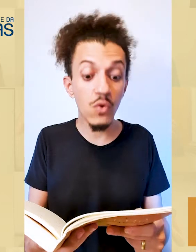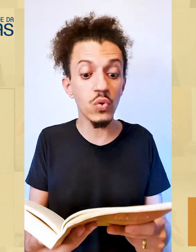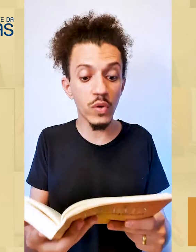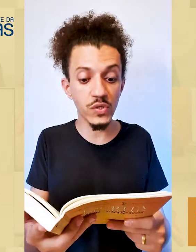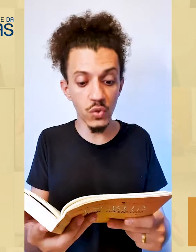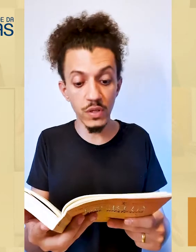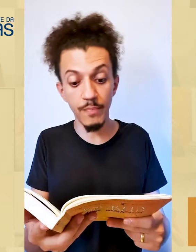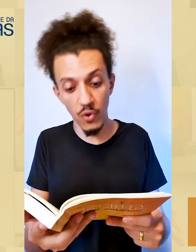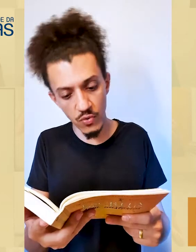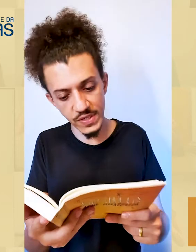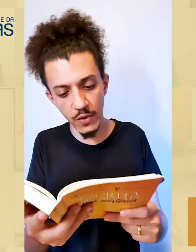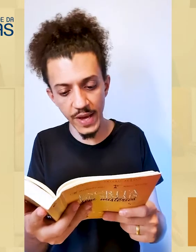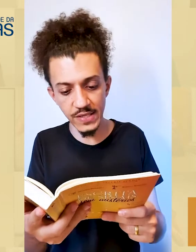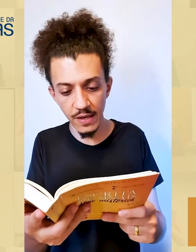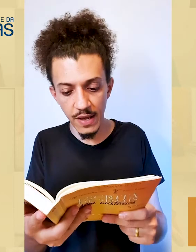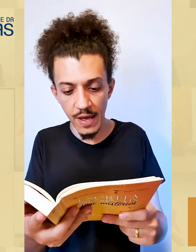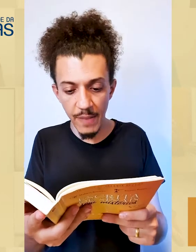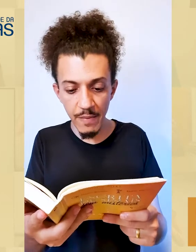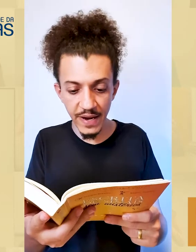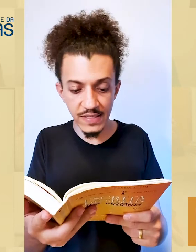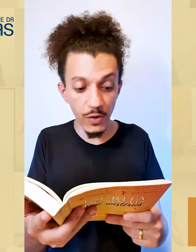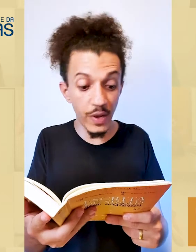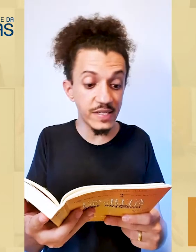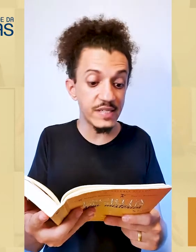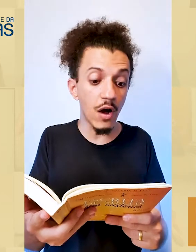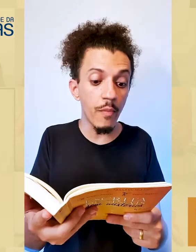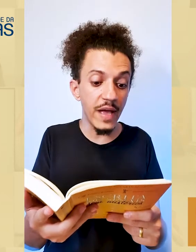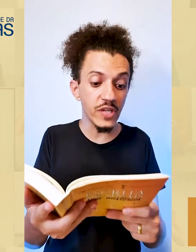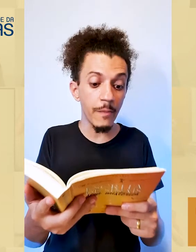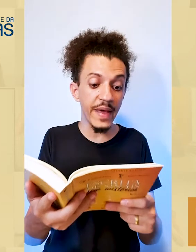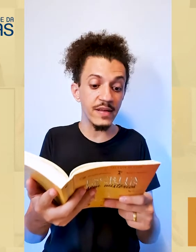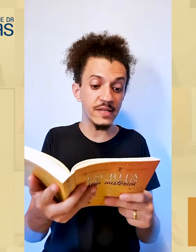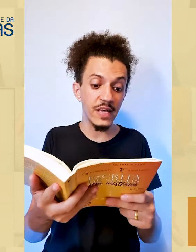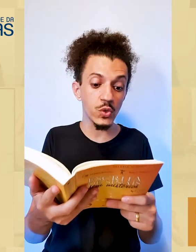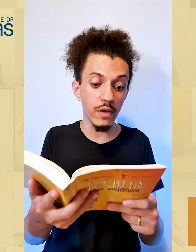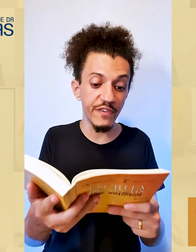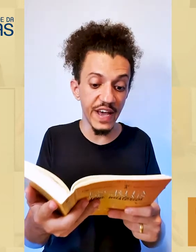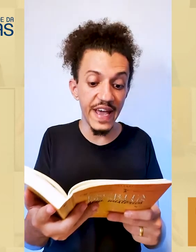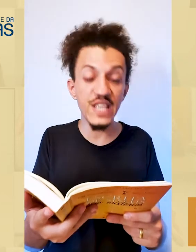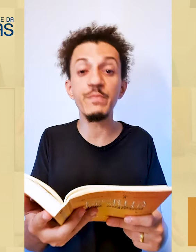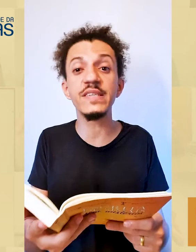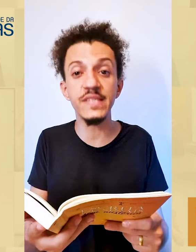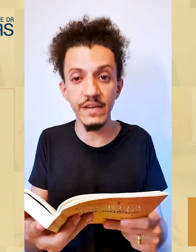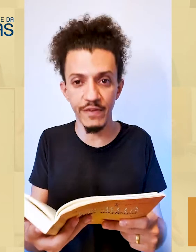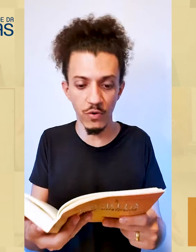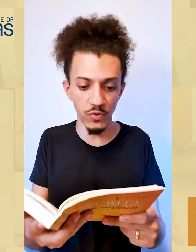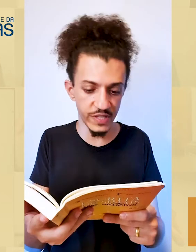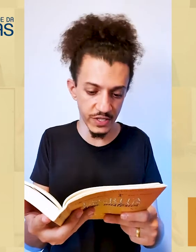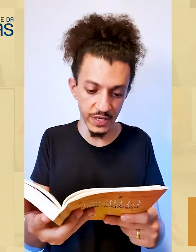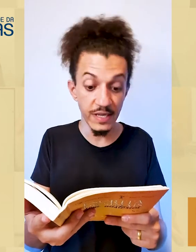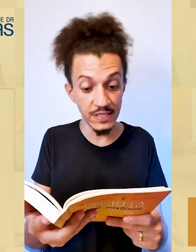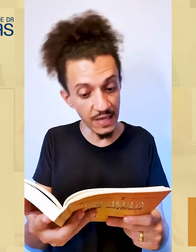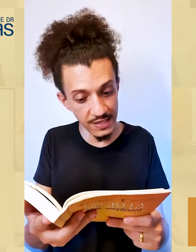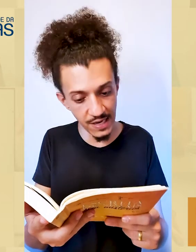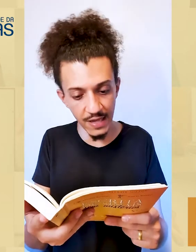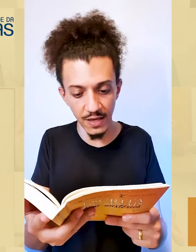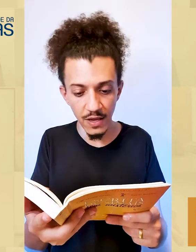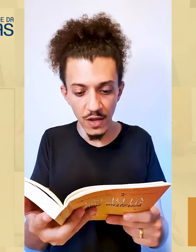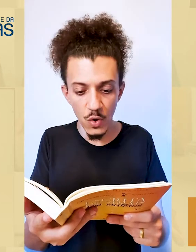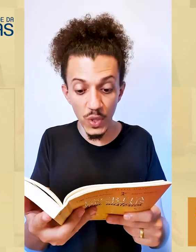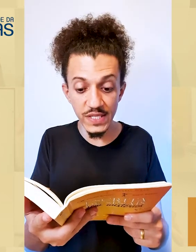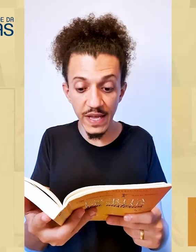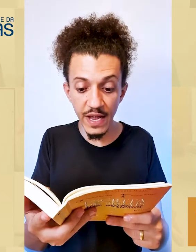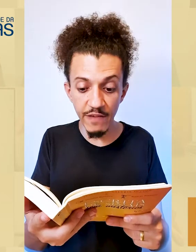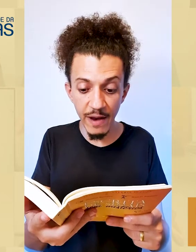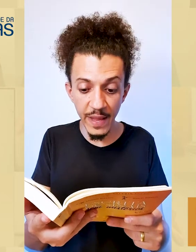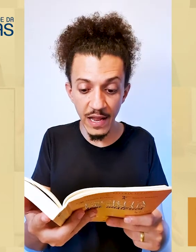A cultura surda, por consequência, permaneceu essencialmente apenas em sua via expressiva, ou seja, sinalizada,